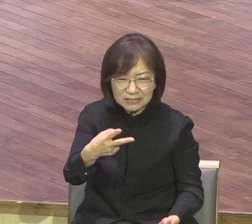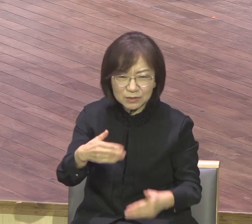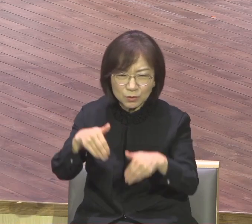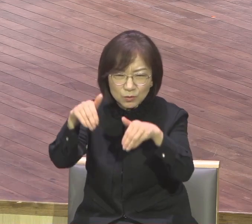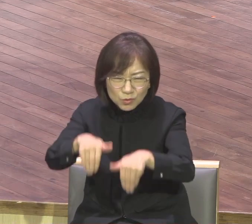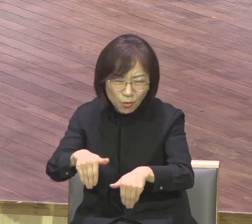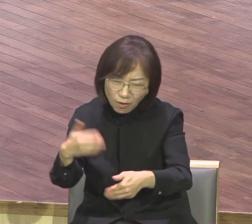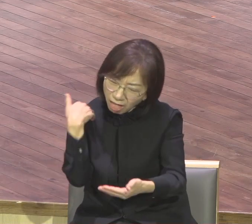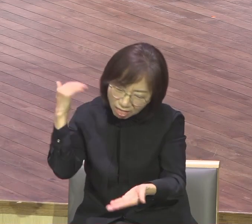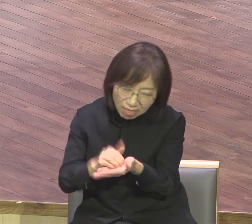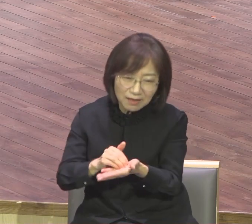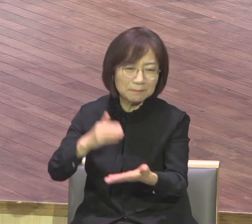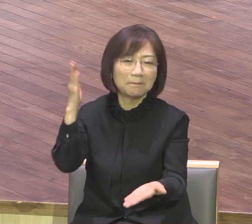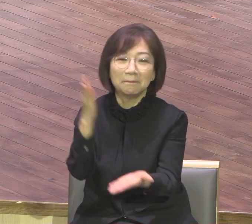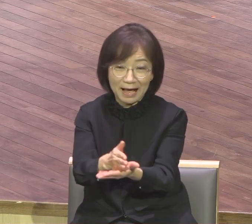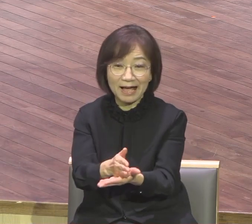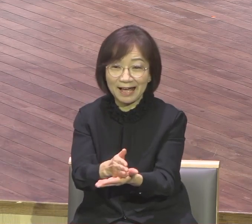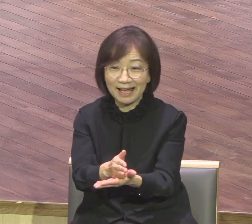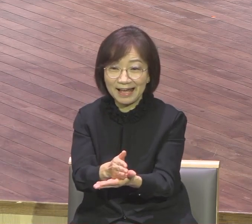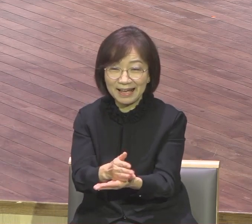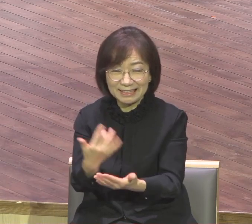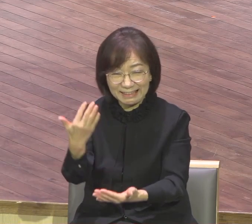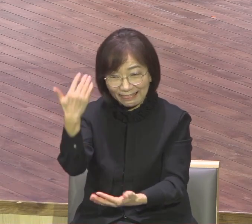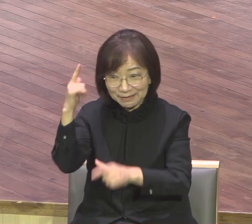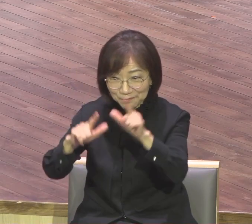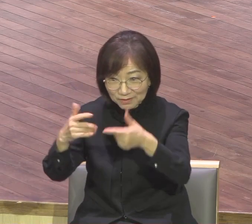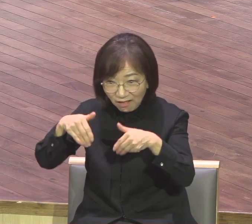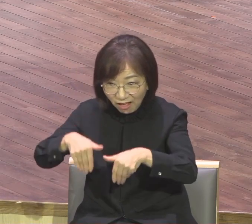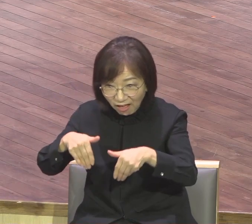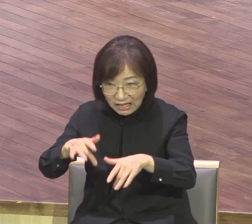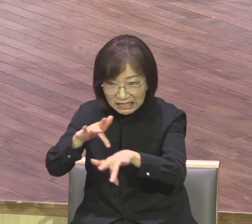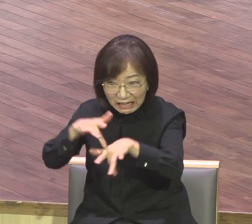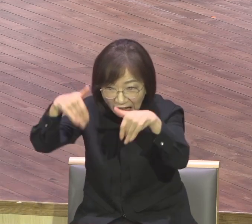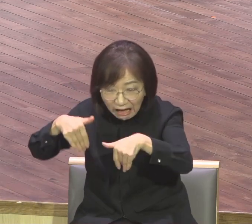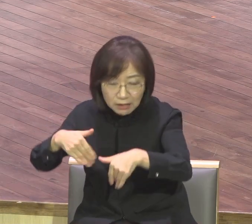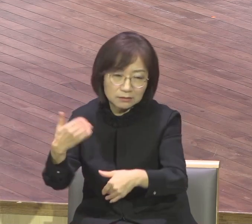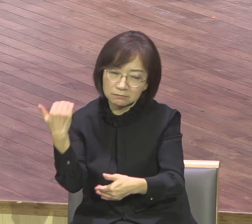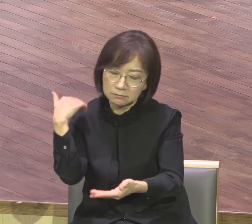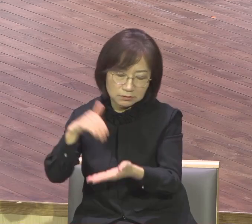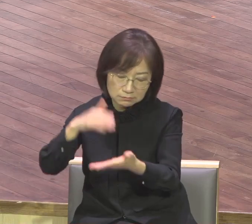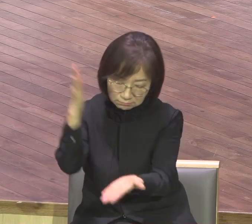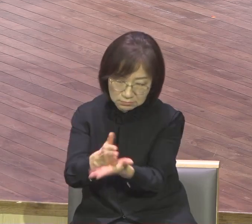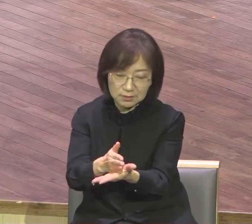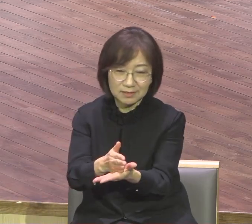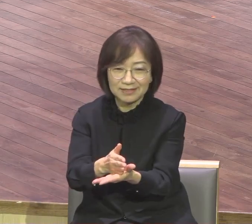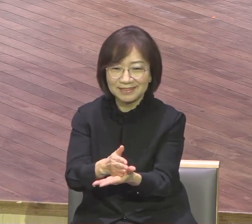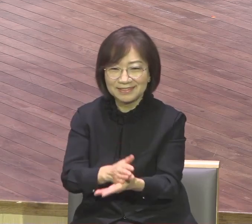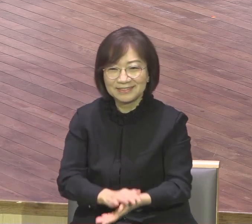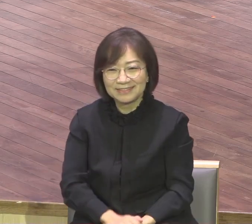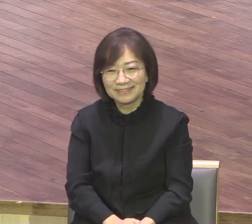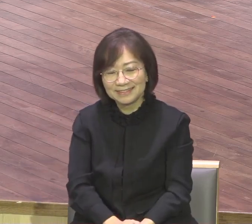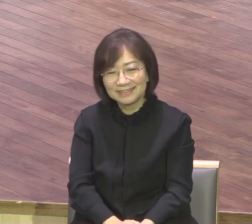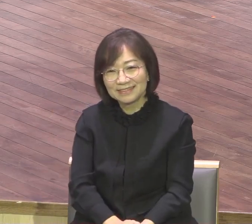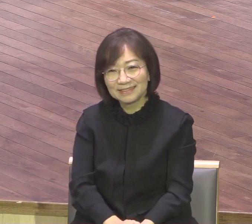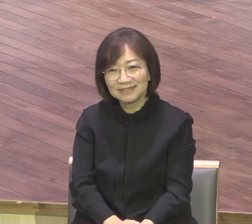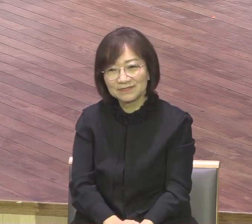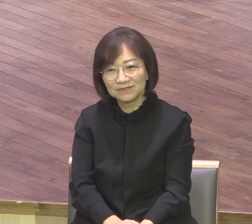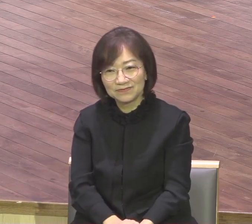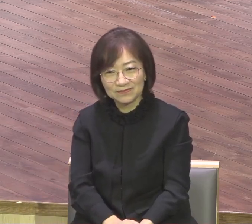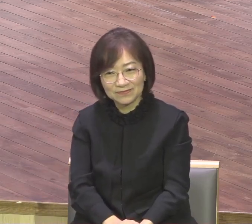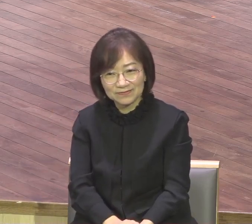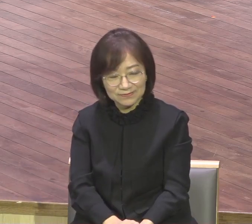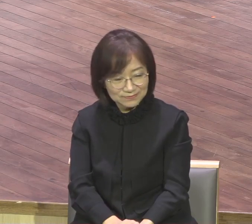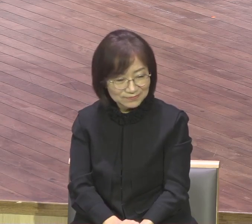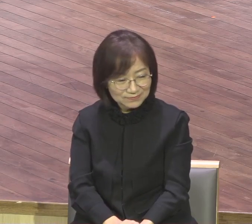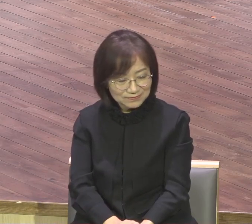마라. Y en Galatas 5:1 también dice, estad pues firmes en la libertad con el Cristo, nos hizo libre y no estáis otra vez sujeto al yugo